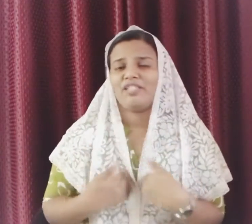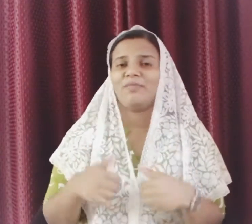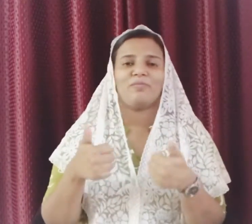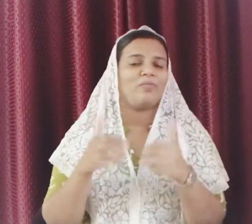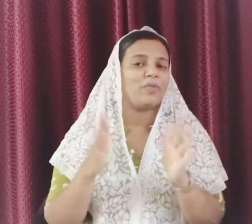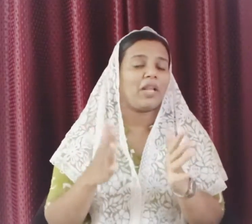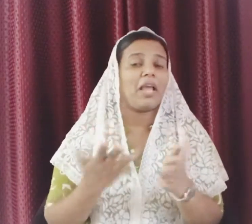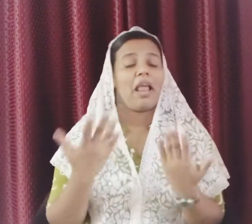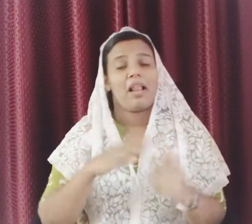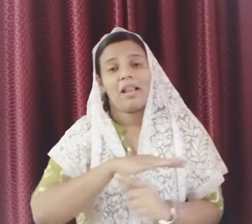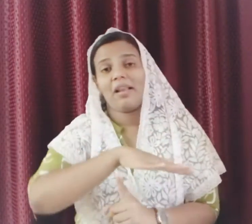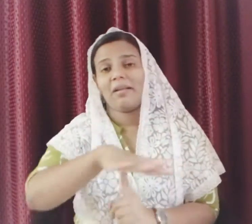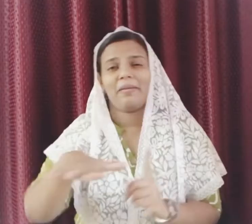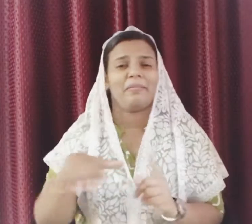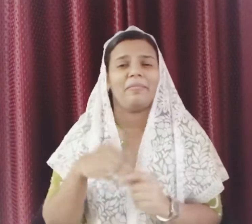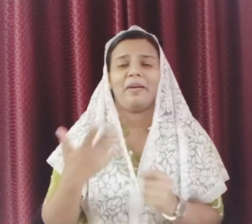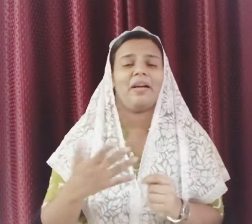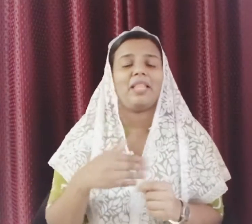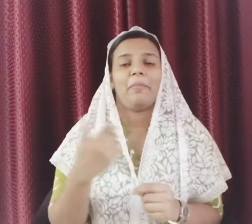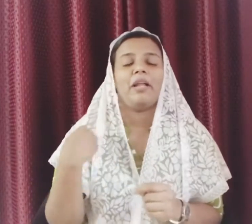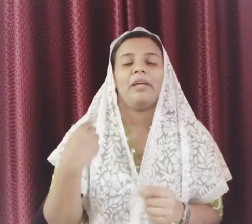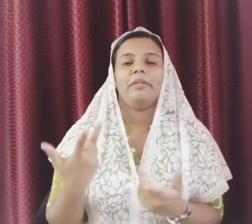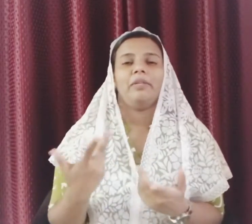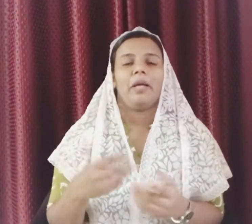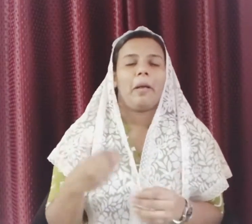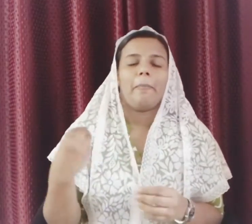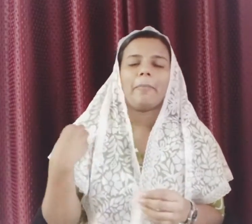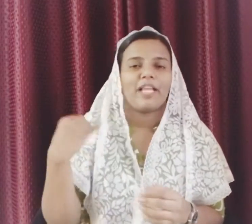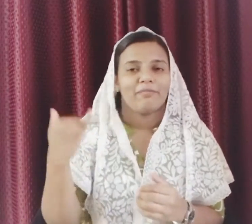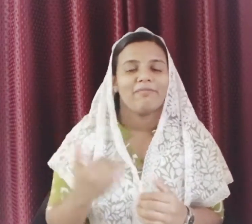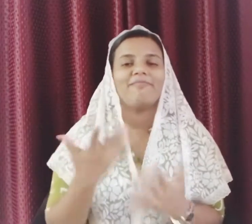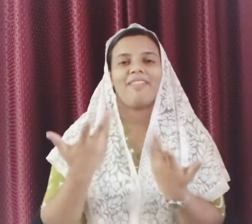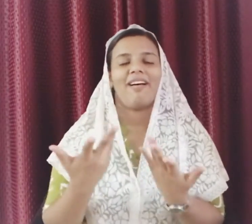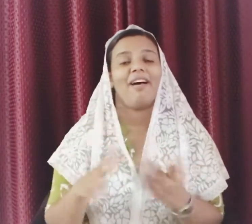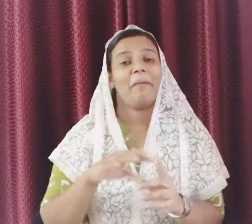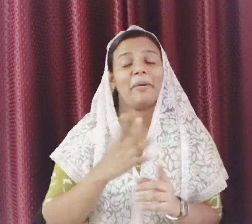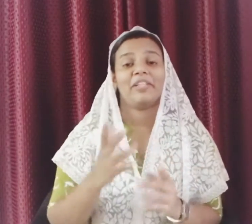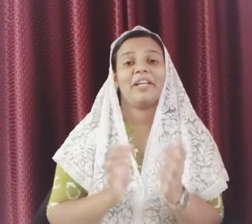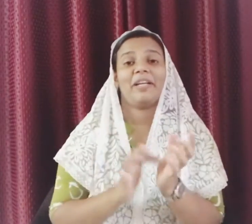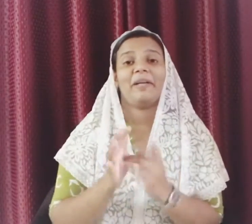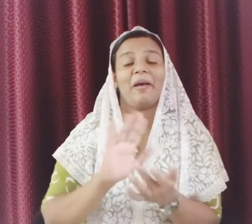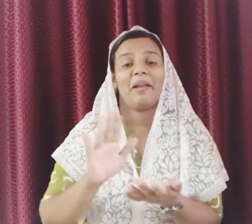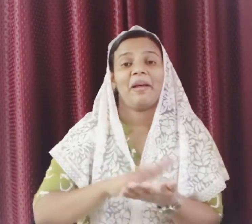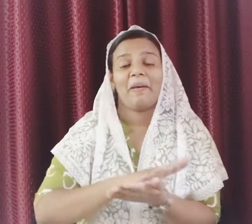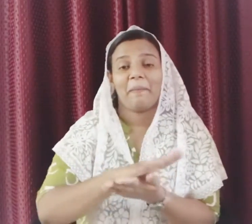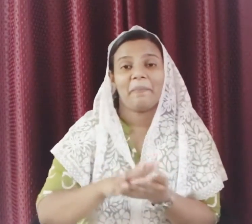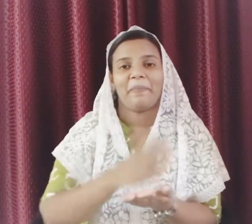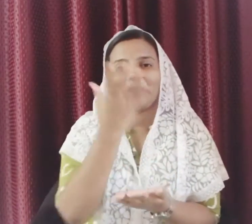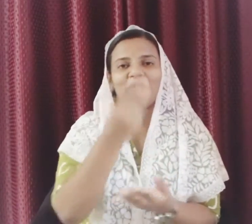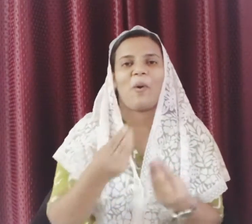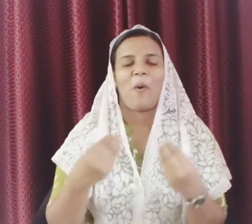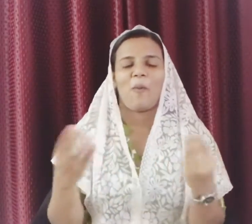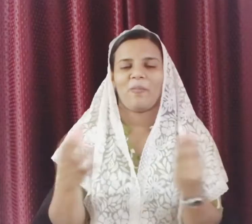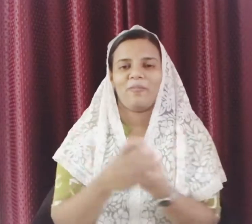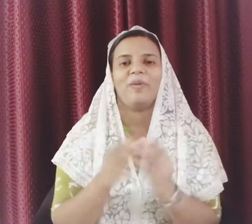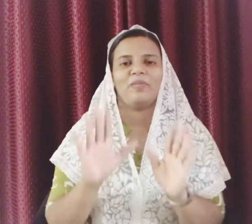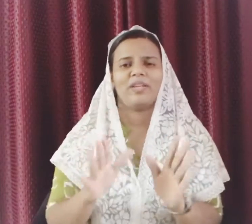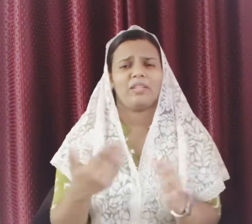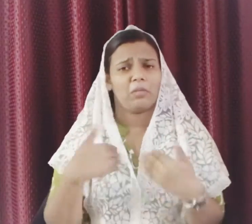പോകുന്നൊരവസ്ഥയില്ല. ഏതവസ്ഥയിലും ആര് നമ്മളുടെ കൂടെ ഉണ്ട്? പരിശുദ്ധാത്മാവുണ്ട്. ആമേൻ, ആമേൻ, താഴ്ചകൾ വരാം, ആമേൻ, ഉയർച്ചകൾ വരാം, പലത് വരാം. നമ്മൾ